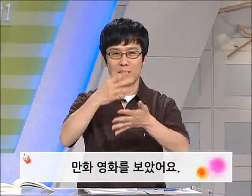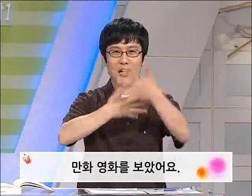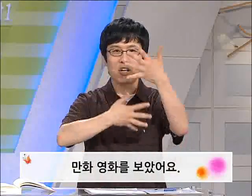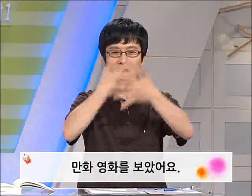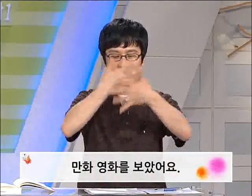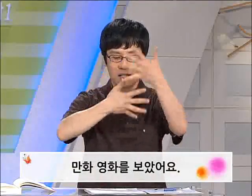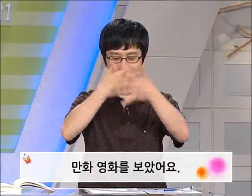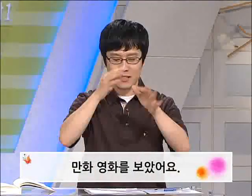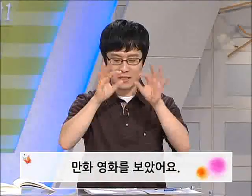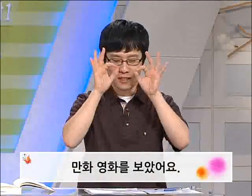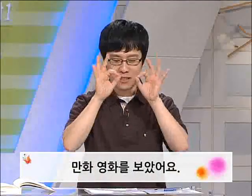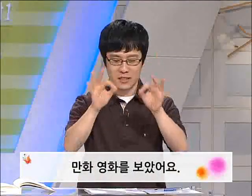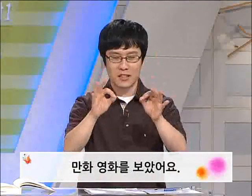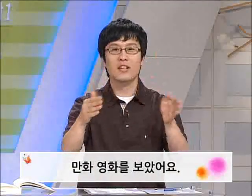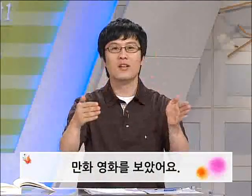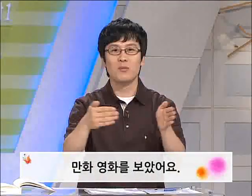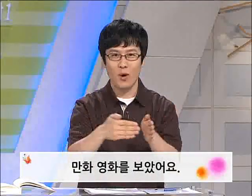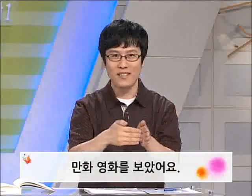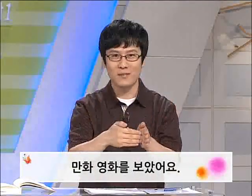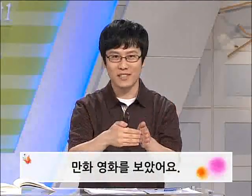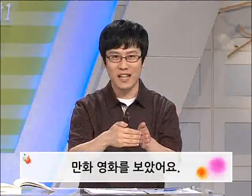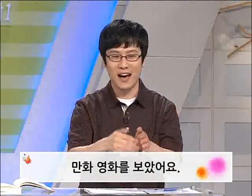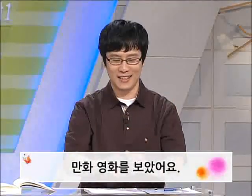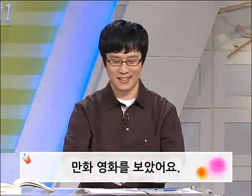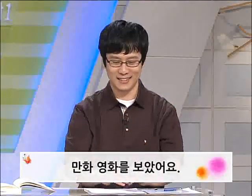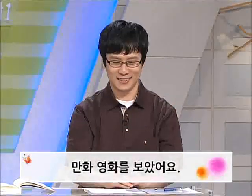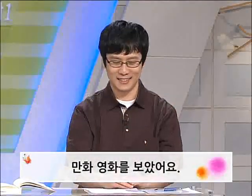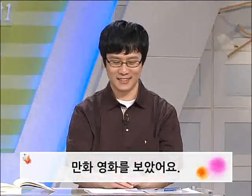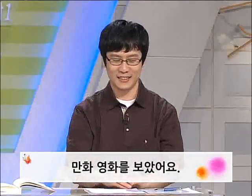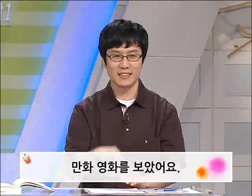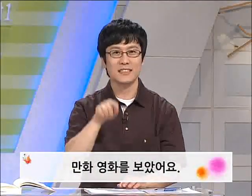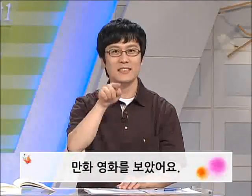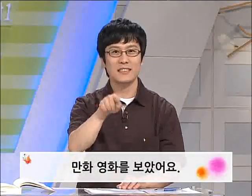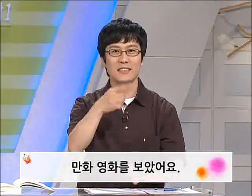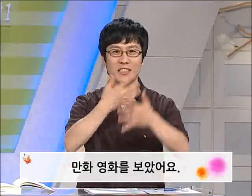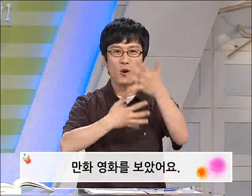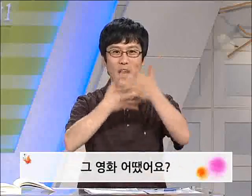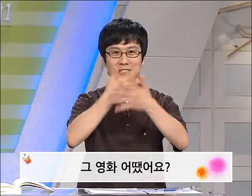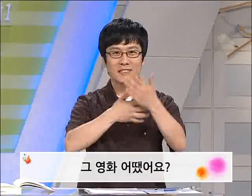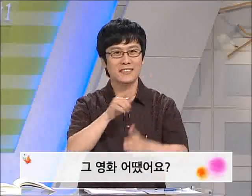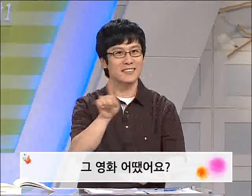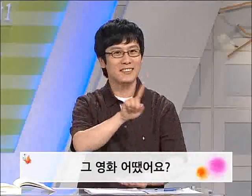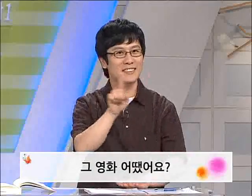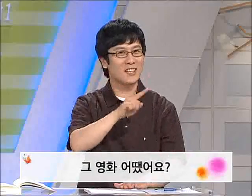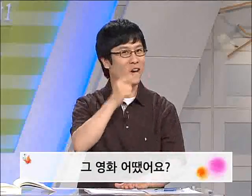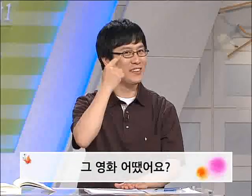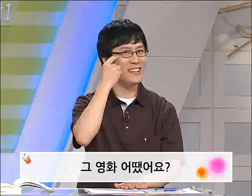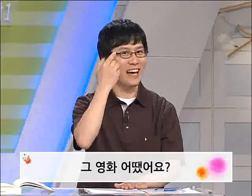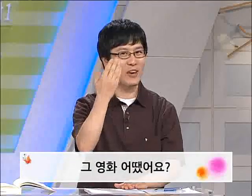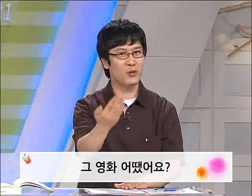만화 영화를 보았습니다. 그 영화는 어땠나요?